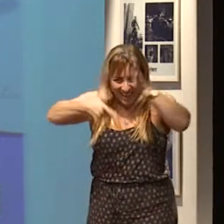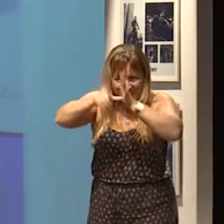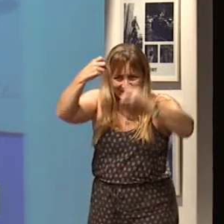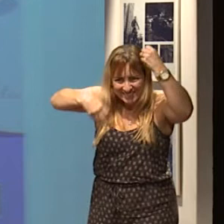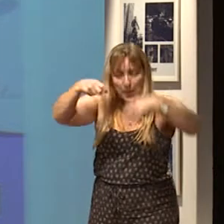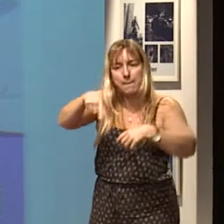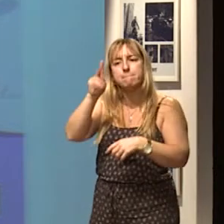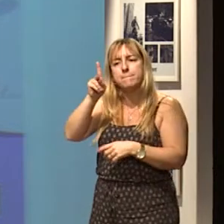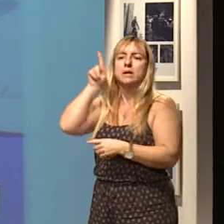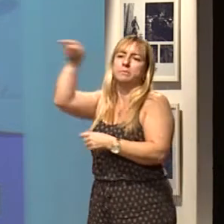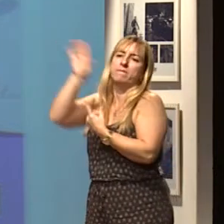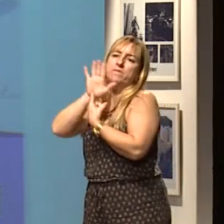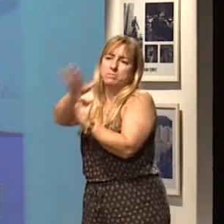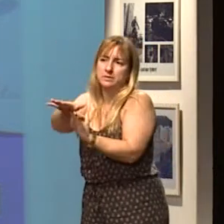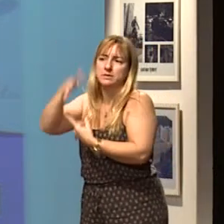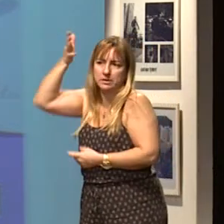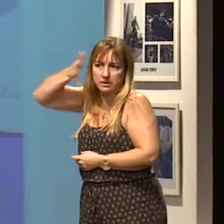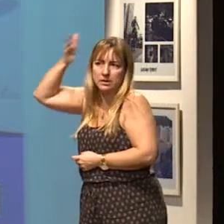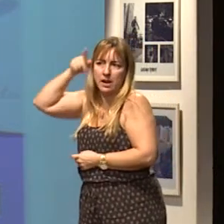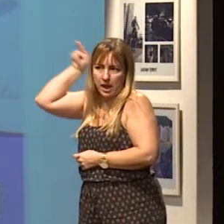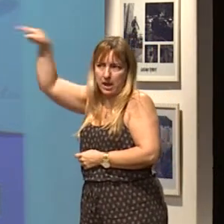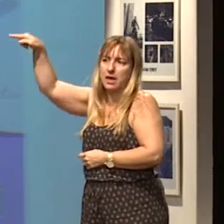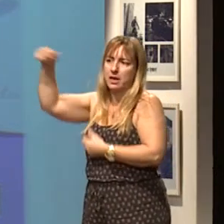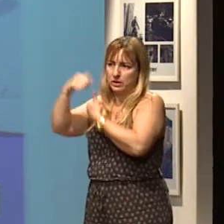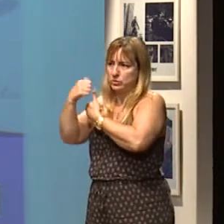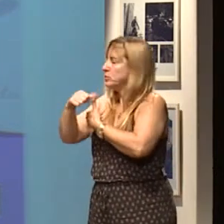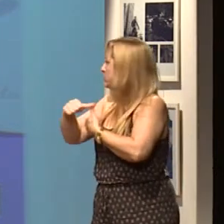vai ter um curso com a palestrante, vai ser a Lígia.